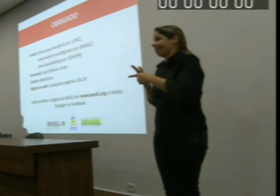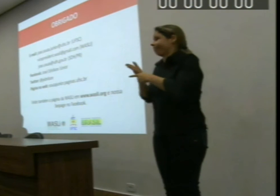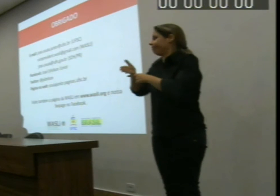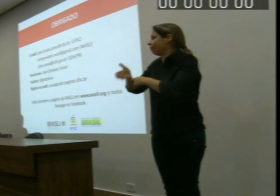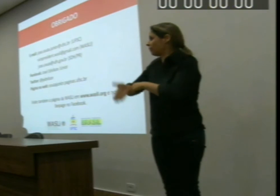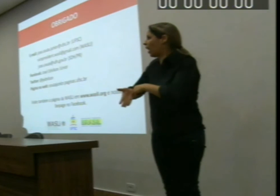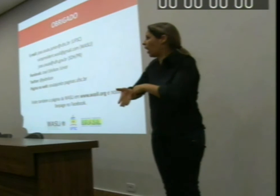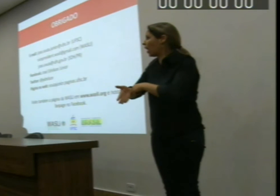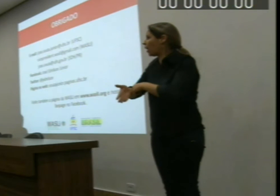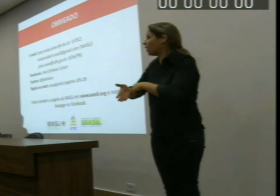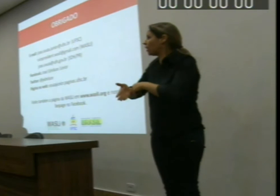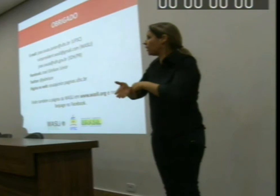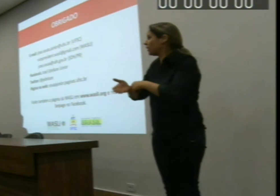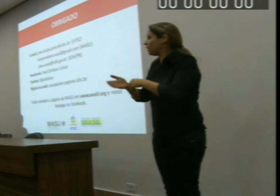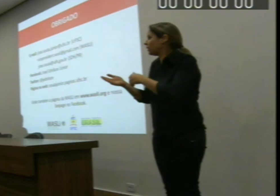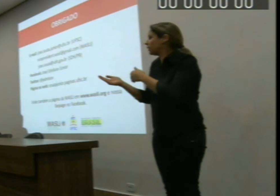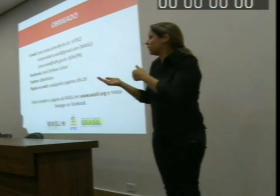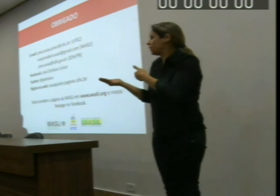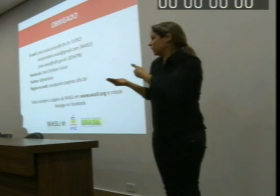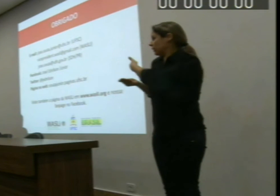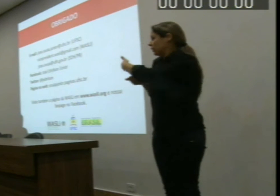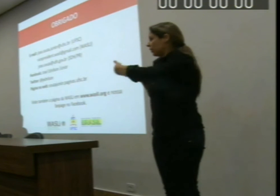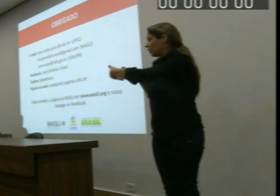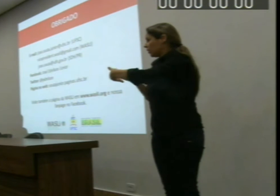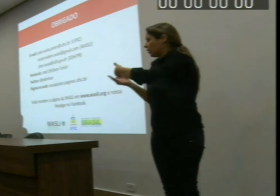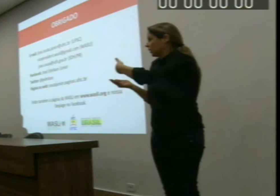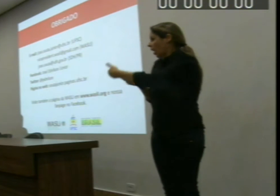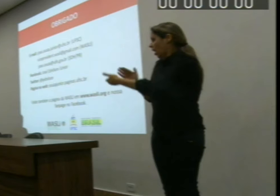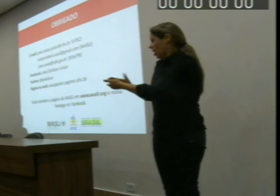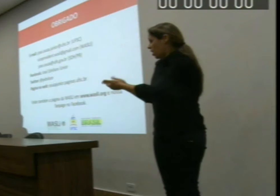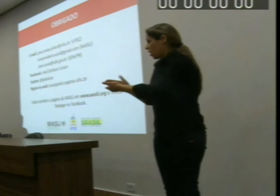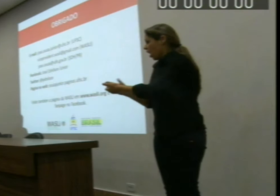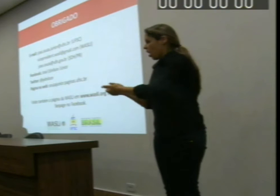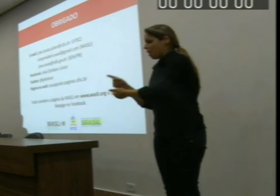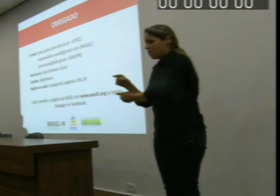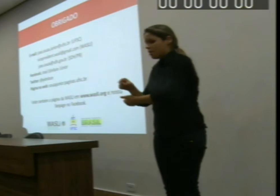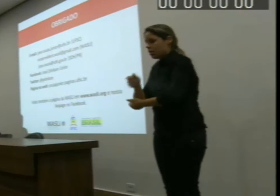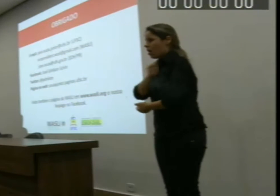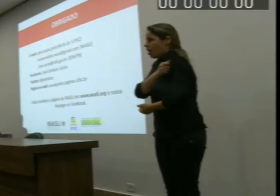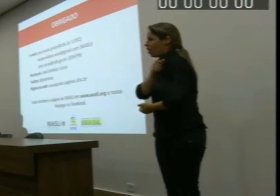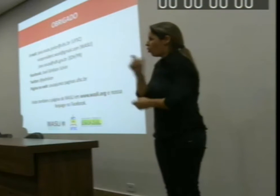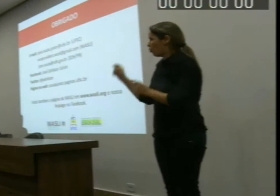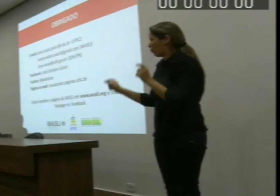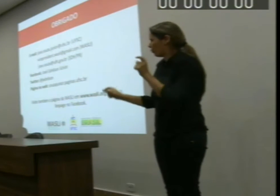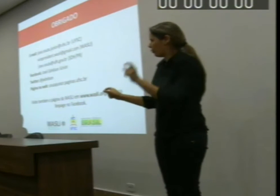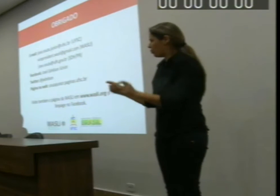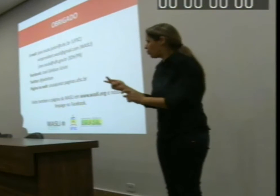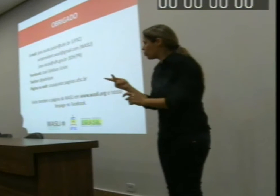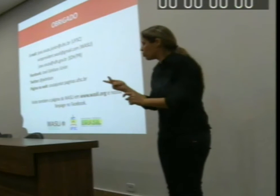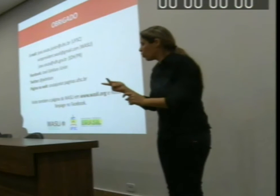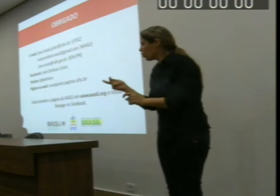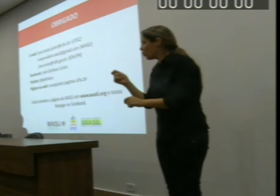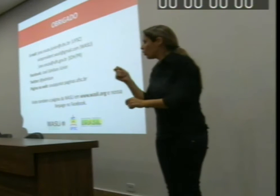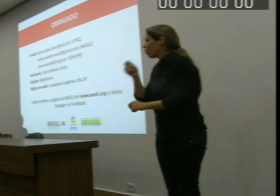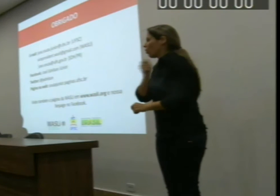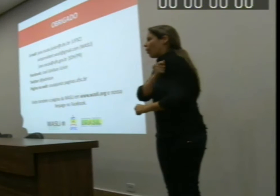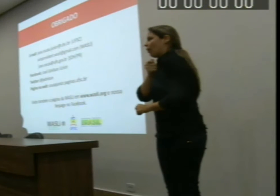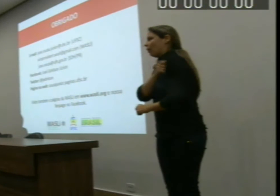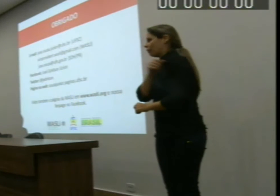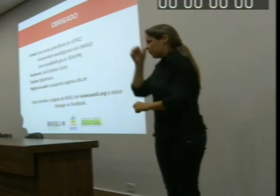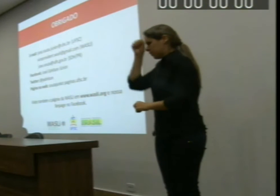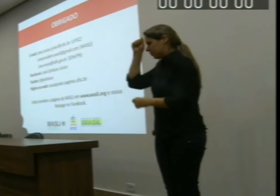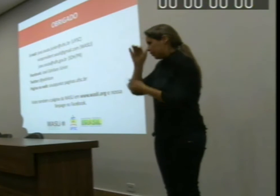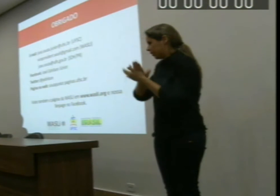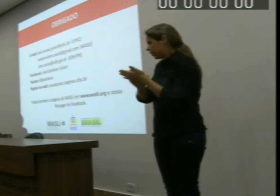intérprete e e aluno professor que o aluno não estava aprendendo e